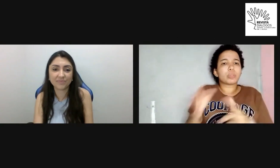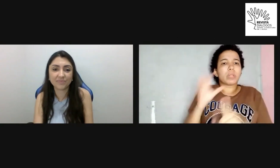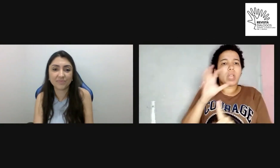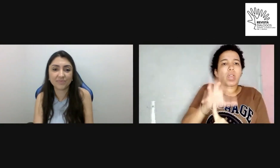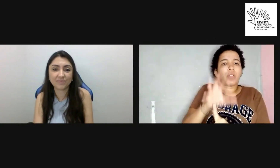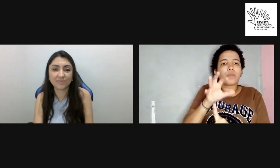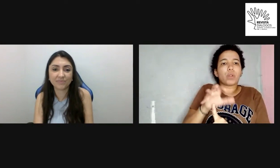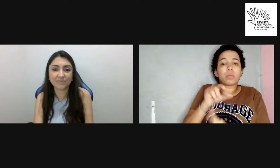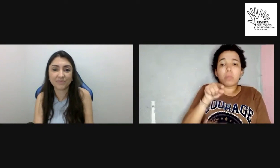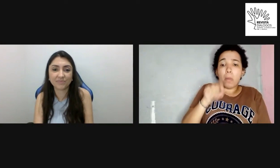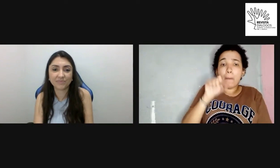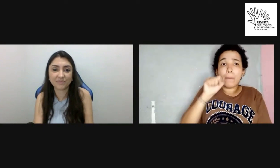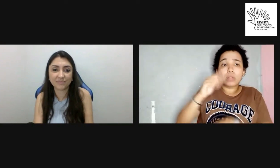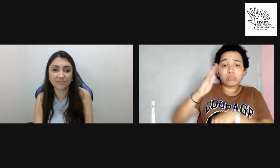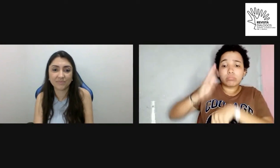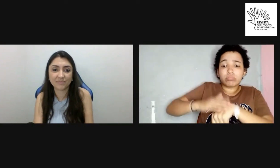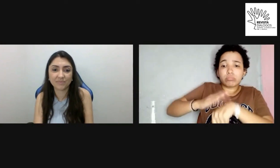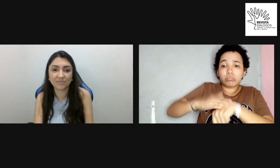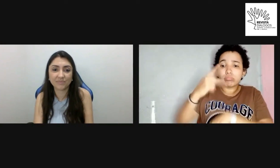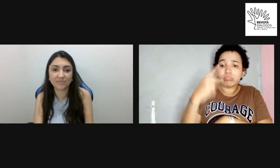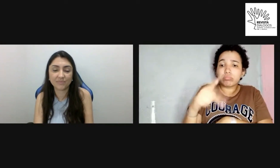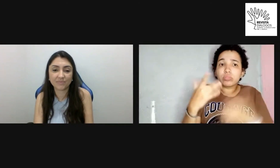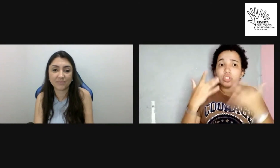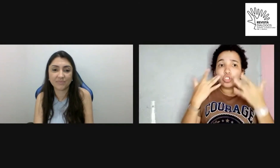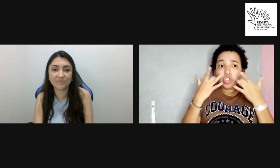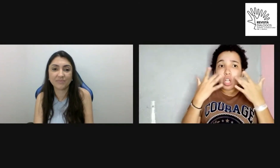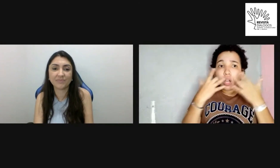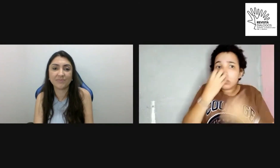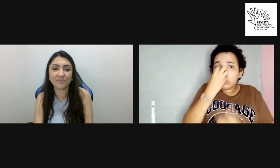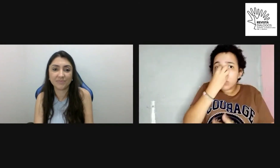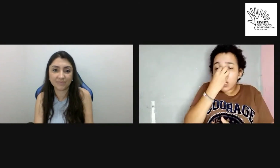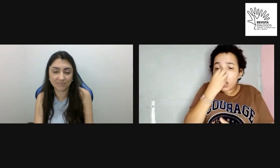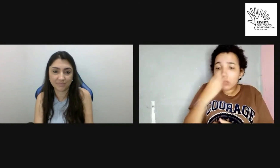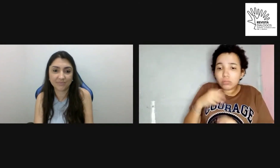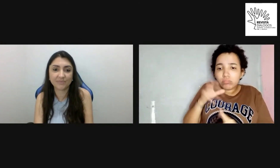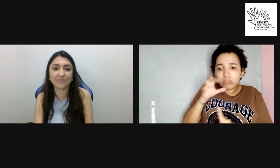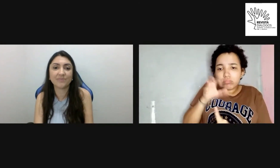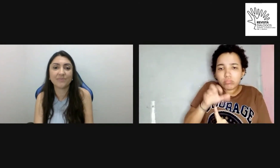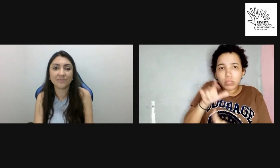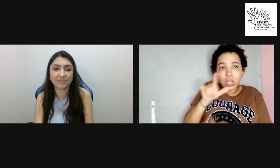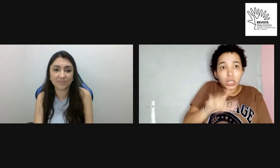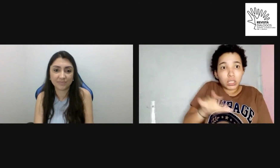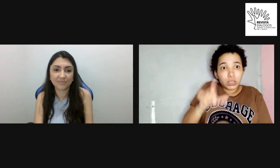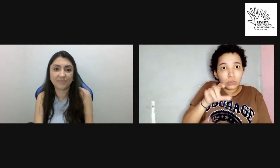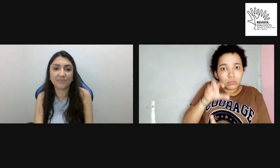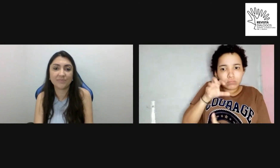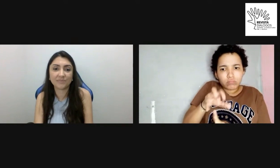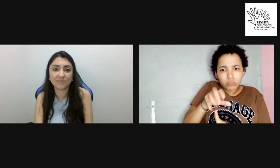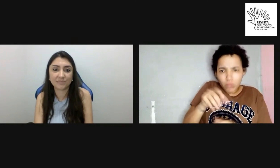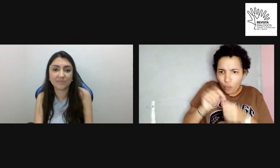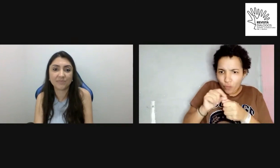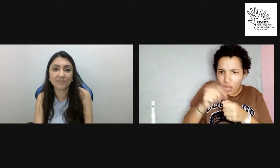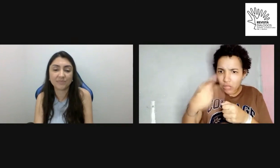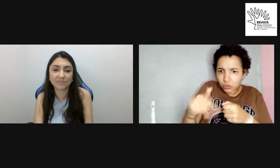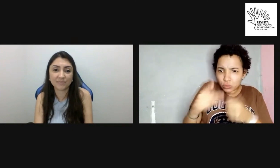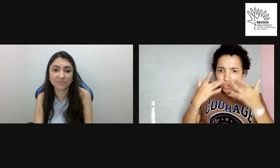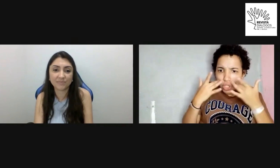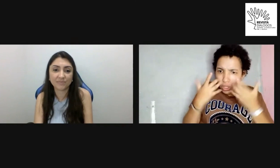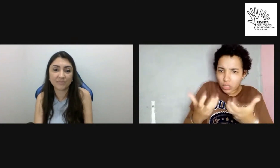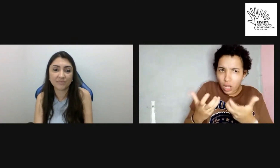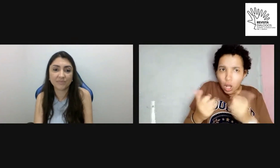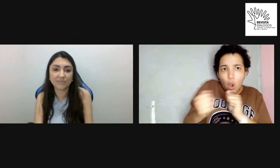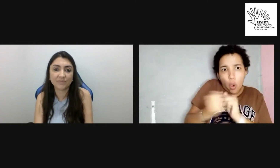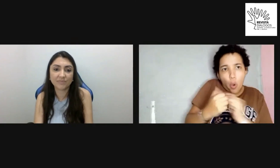influenciar, incentivar as crianças, usar minhas estratégias do teatro de palhaço e convidá-las a fazer